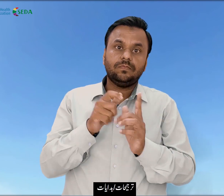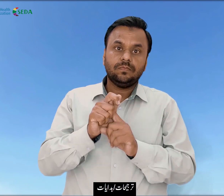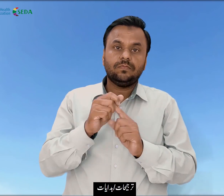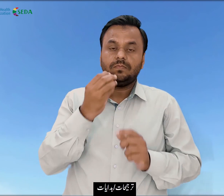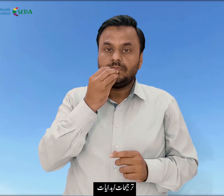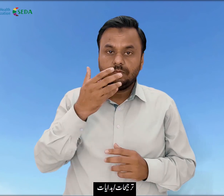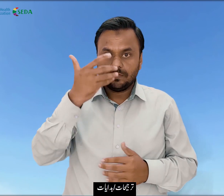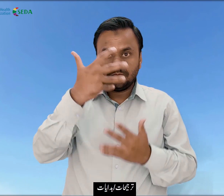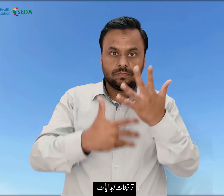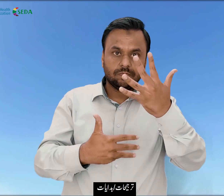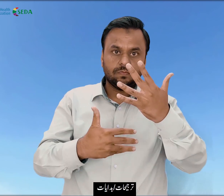ہدایات،